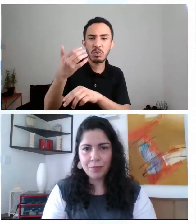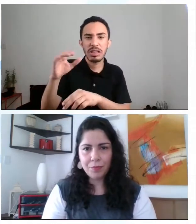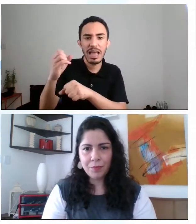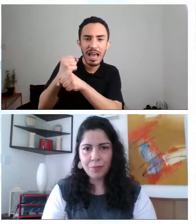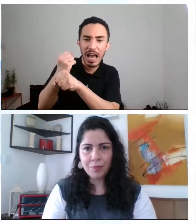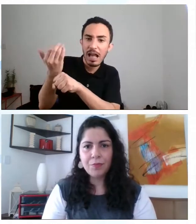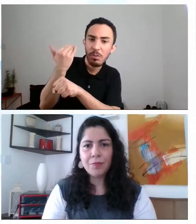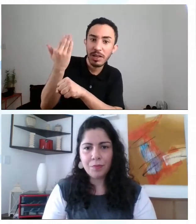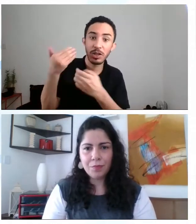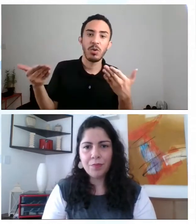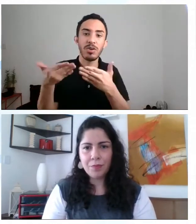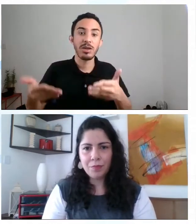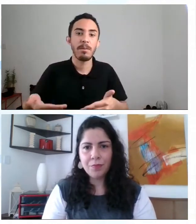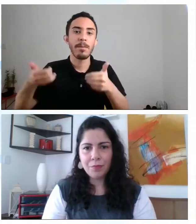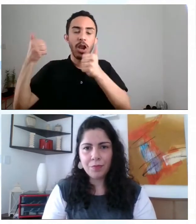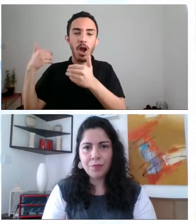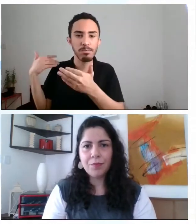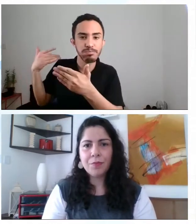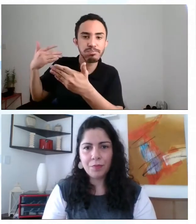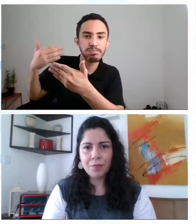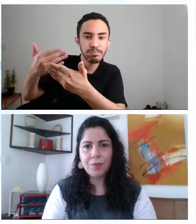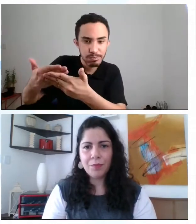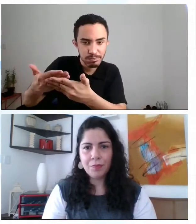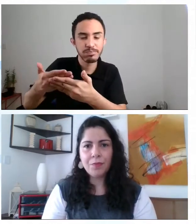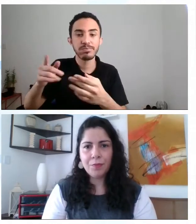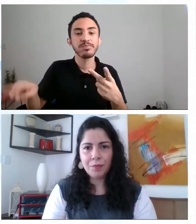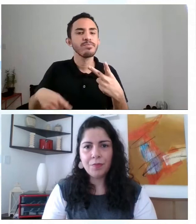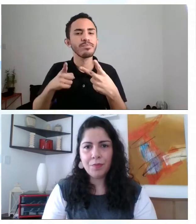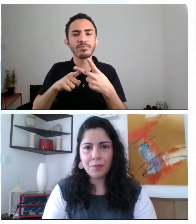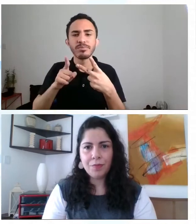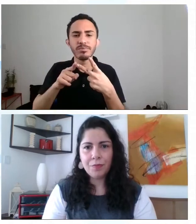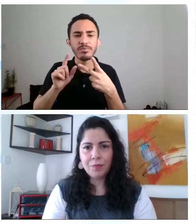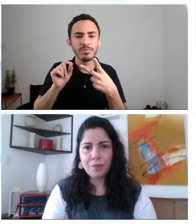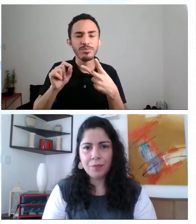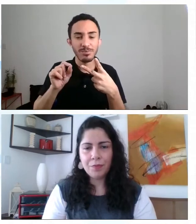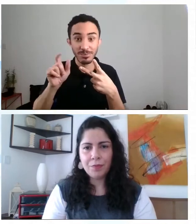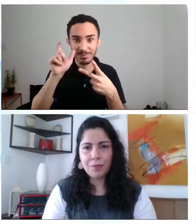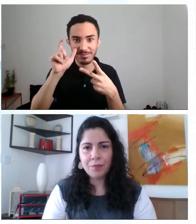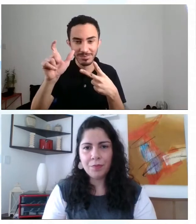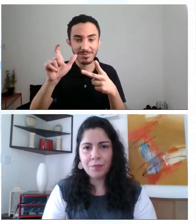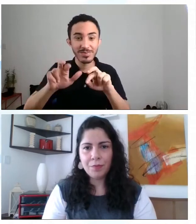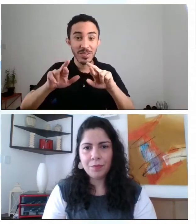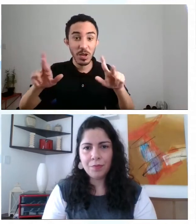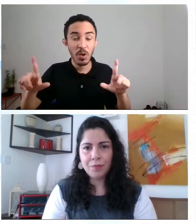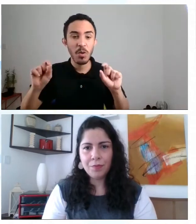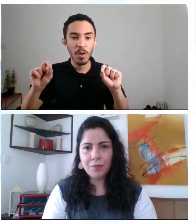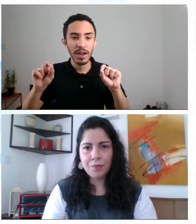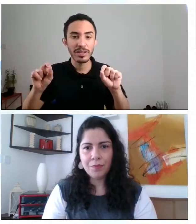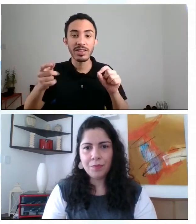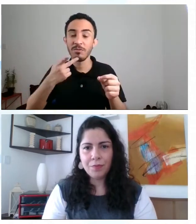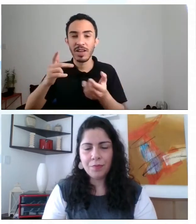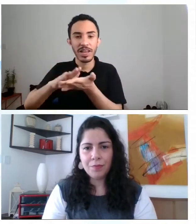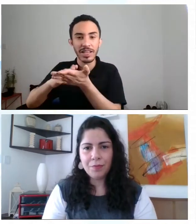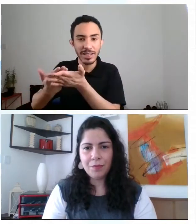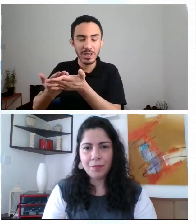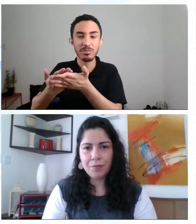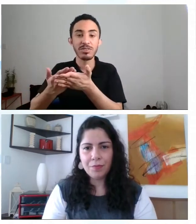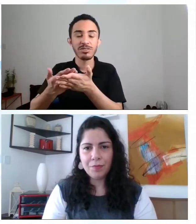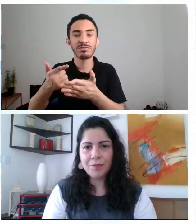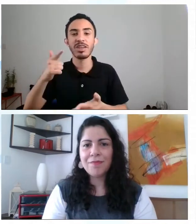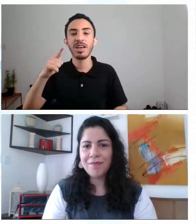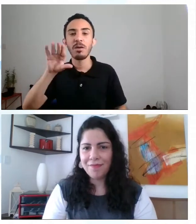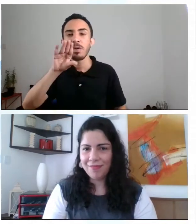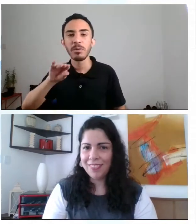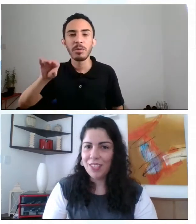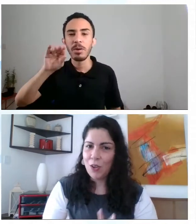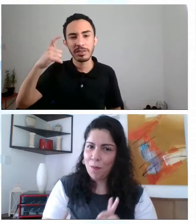exemplo. Né? E outra coisa é que é interessante diferenciar que quando você fala de intérprete de línguas orais, em geral você